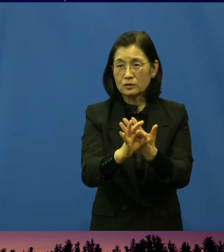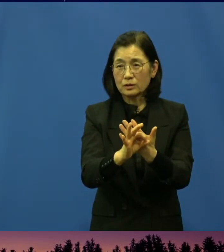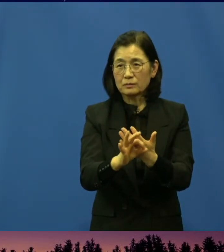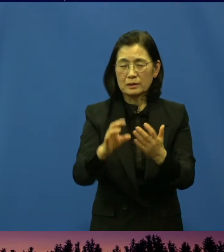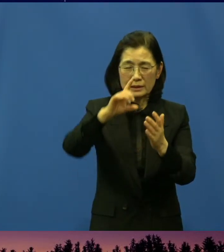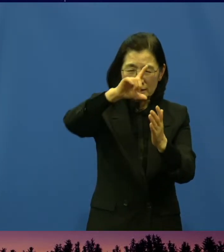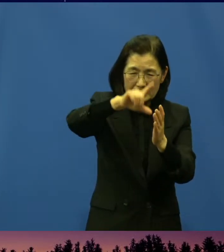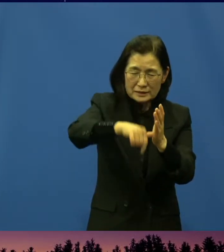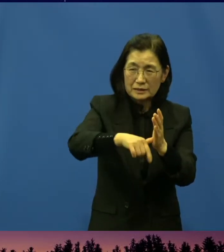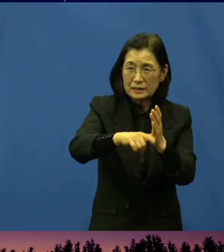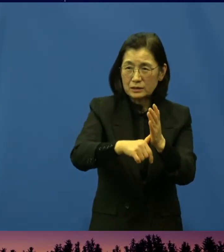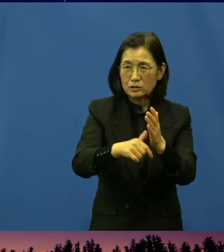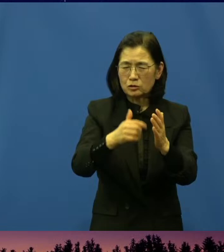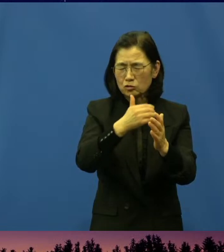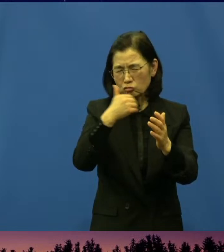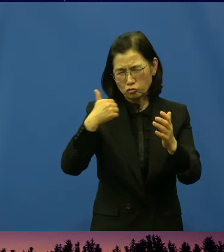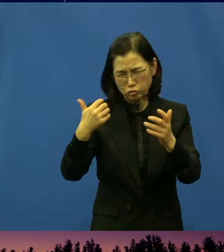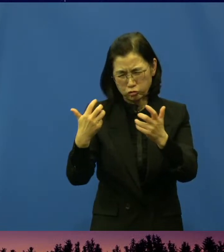받아라.